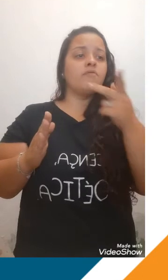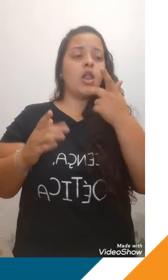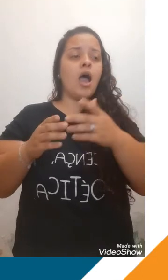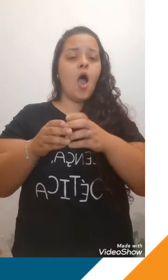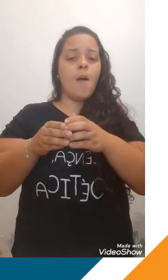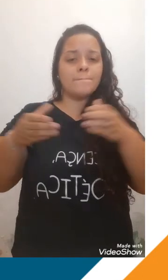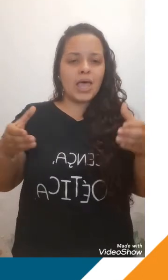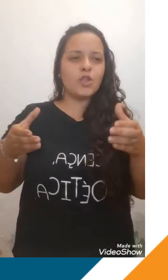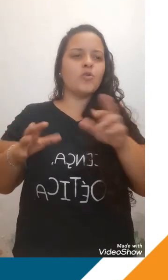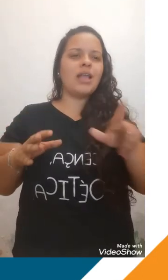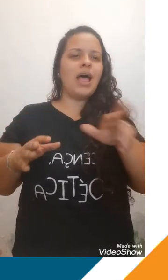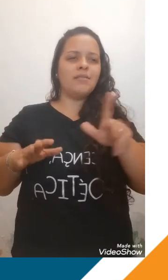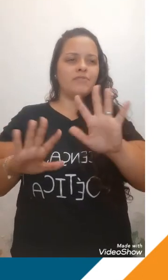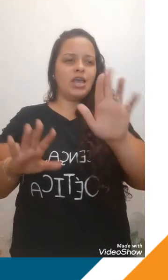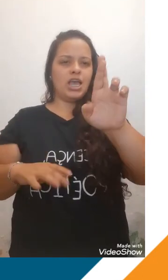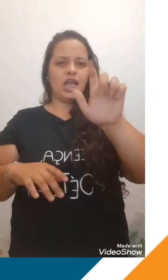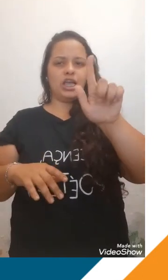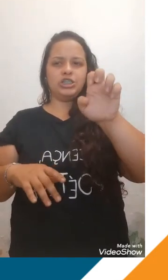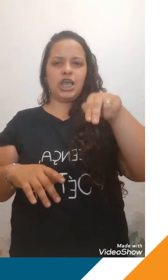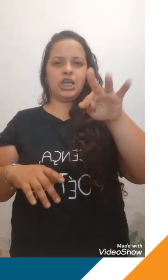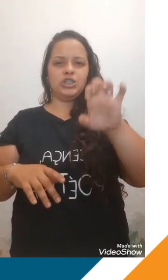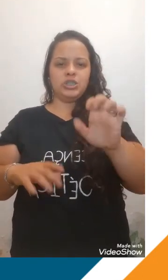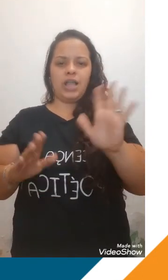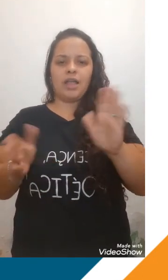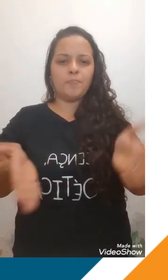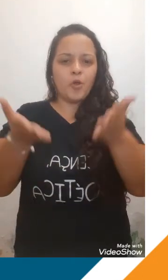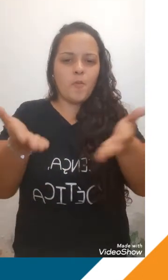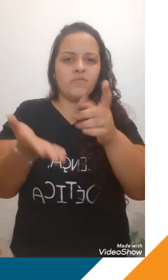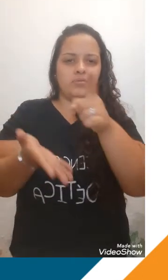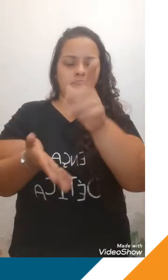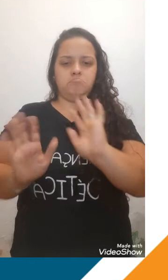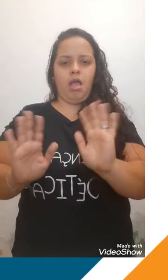pelo grupo regente, então, que teria promovido